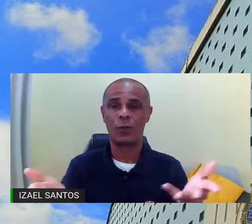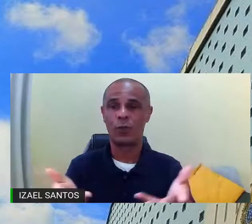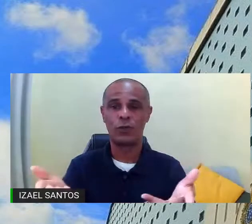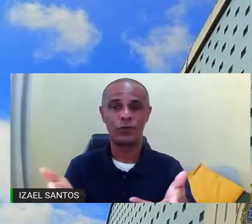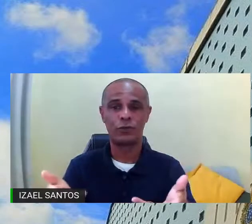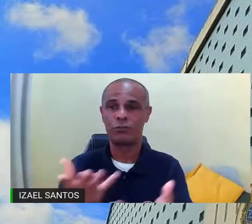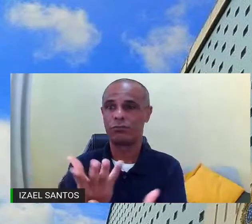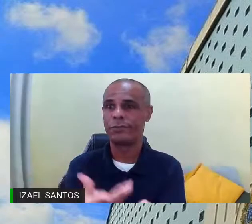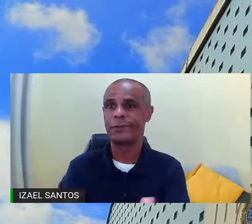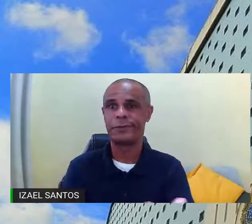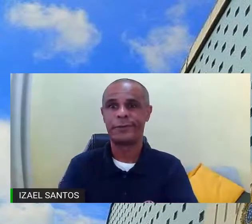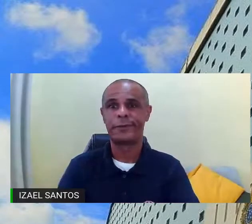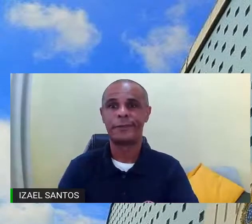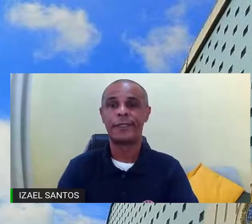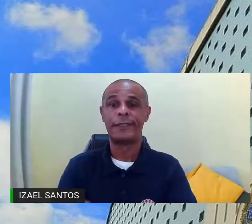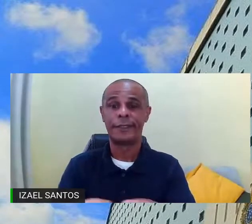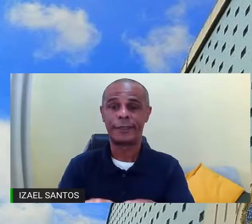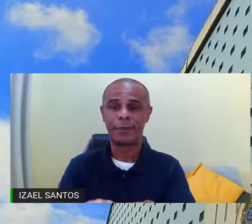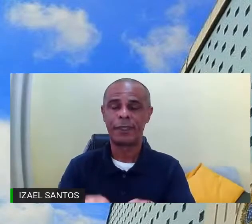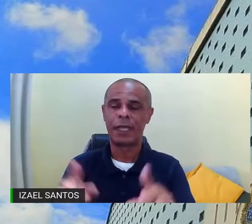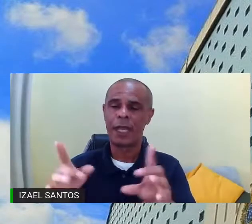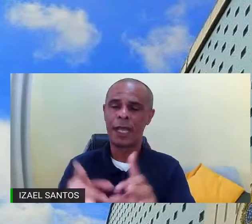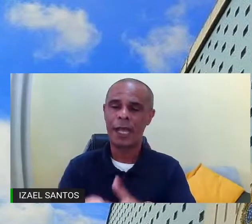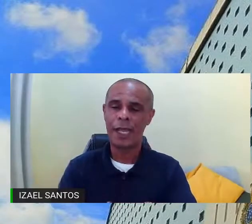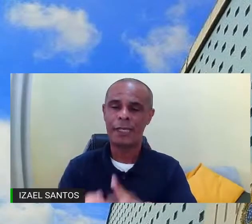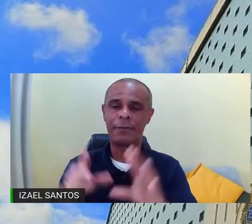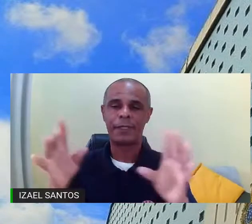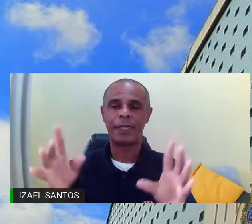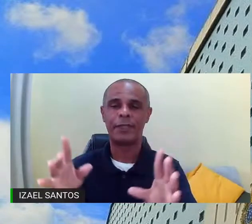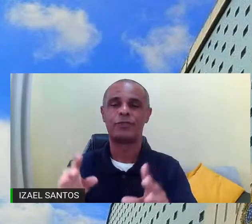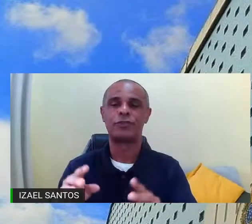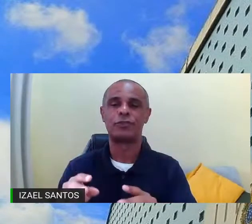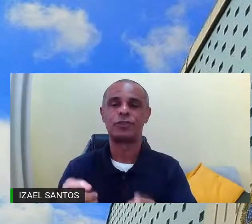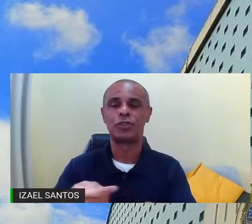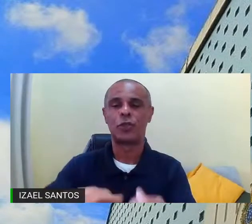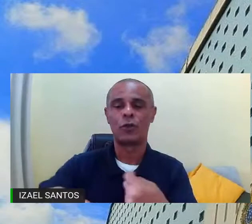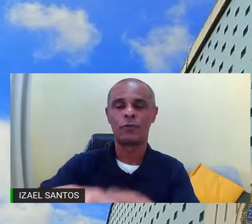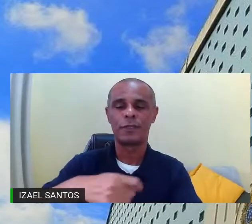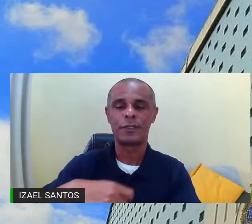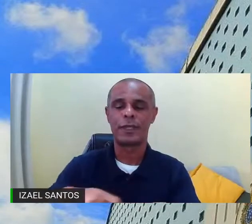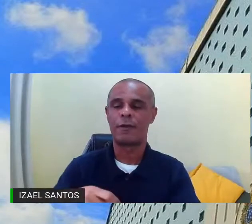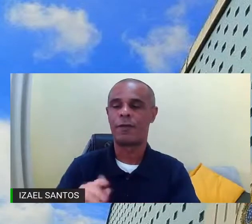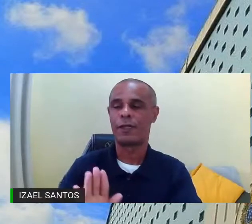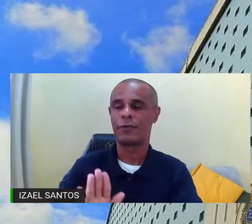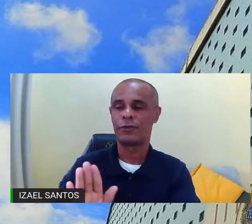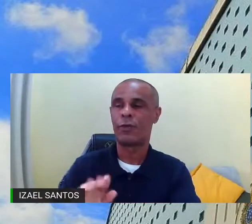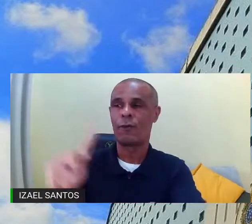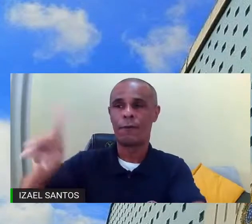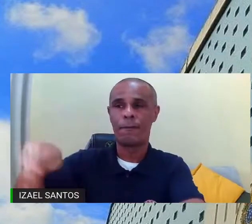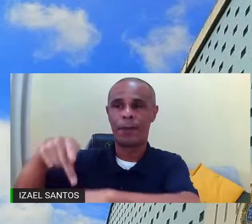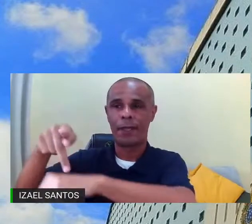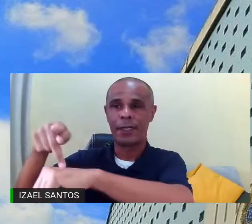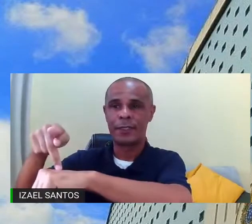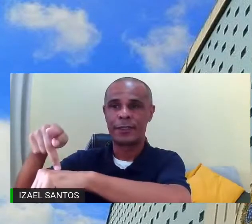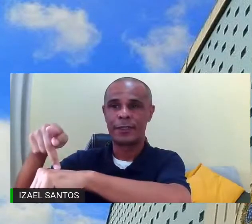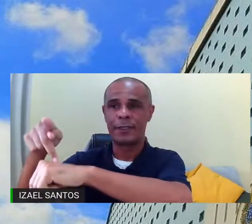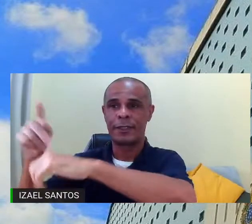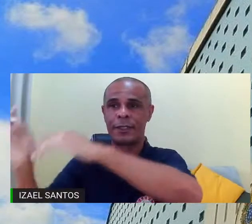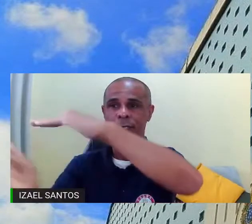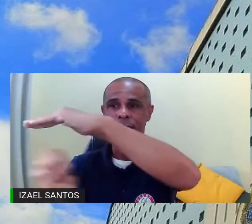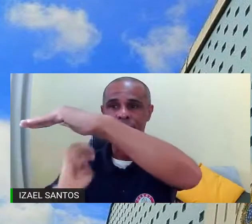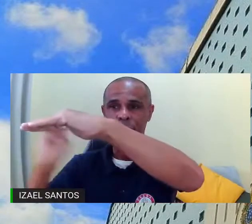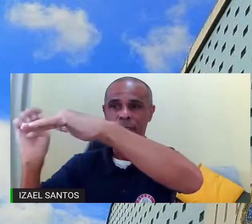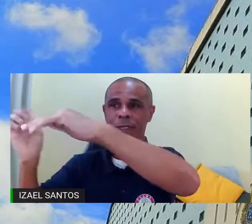enumerar. E a plena liberdade comercial em favor das empresas estrangeiras. Estão sendo convidadas a comprar o